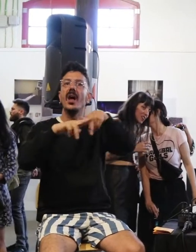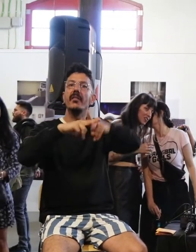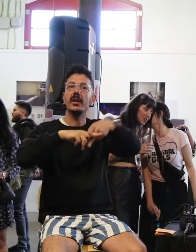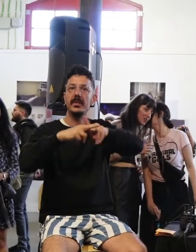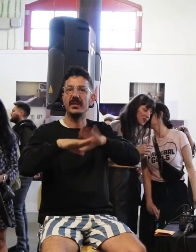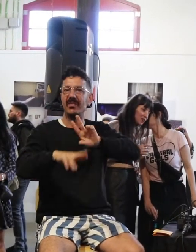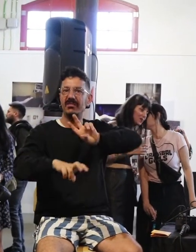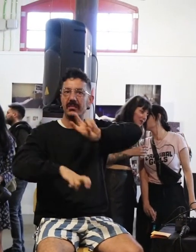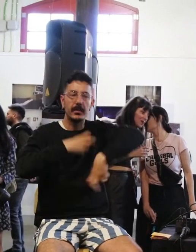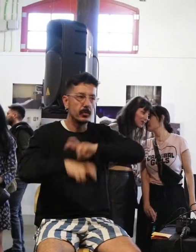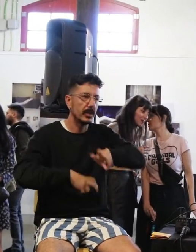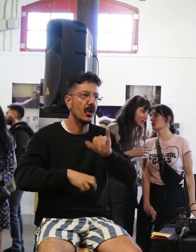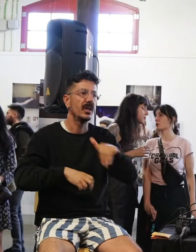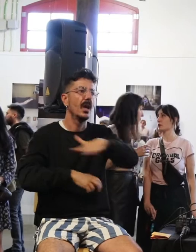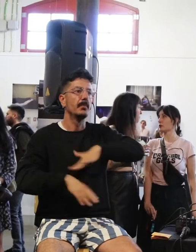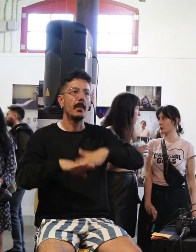de reflexió.